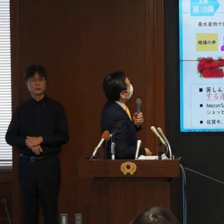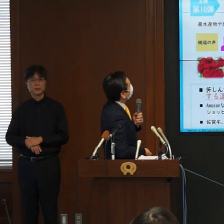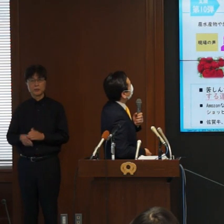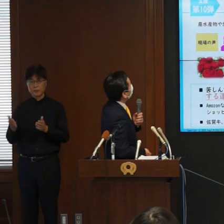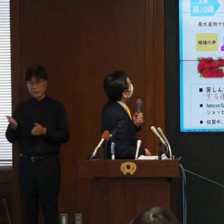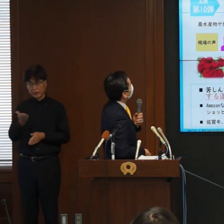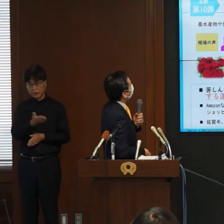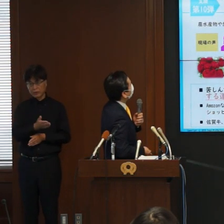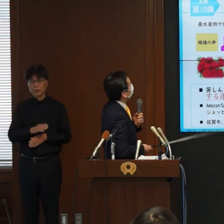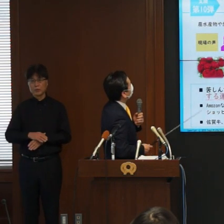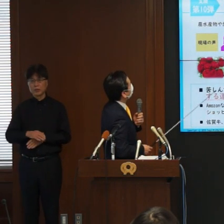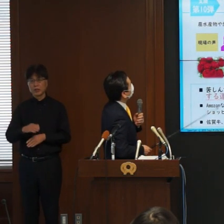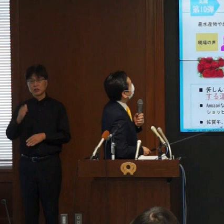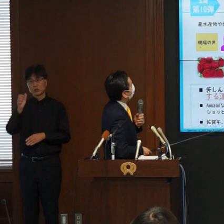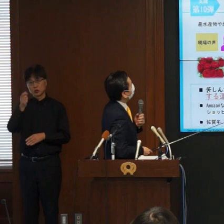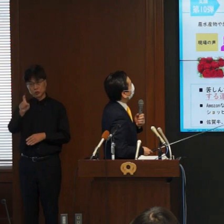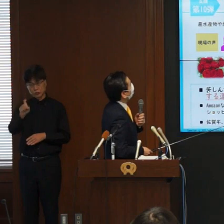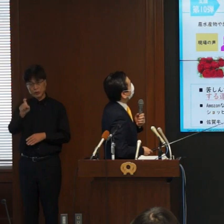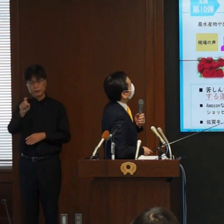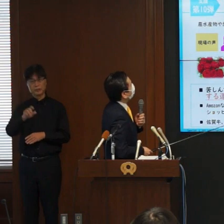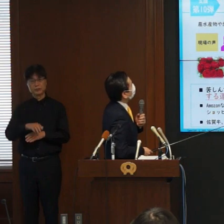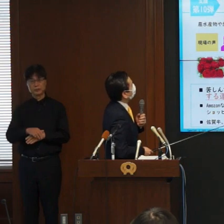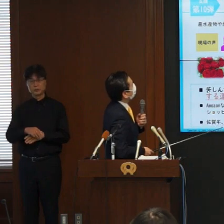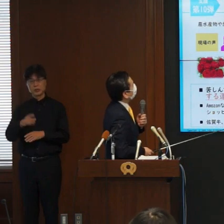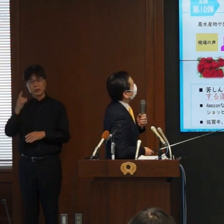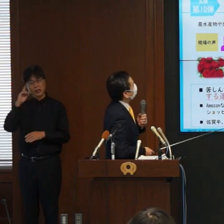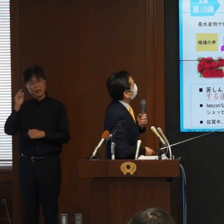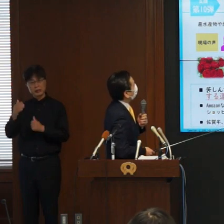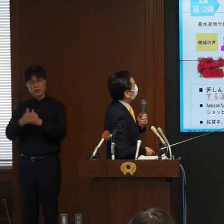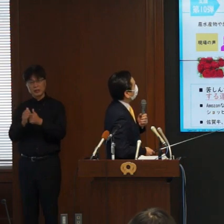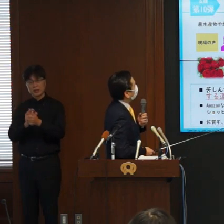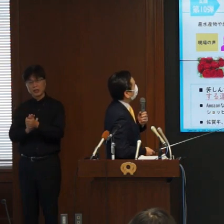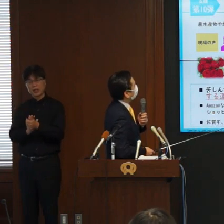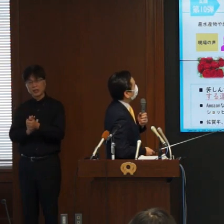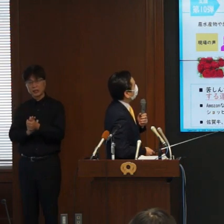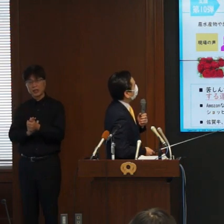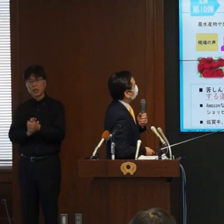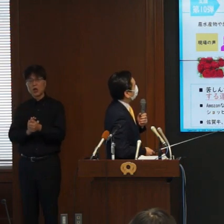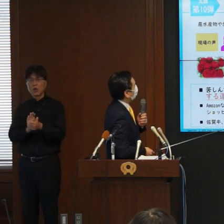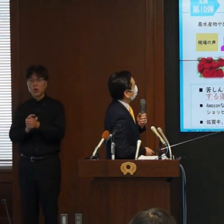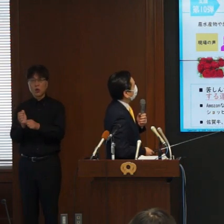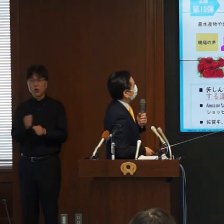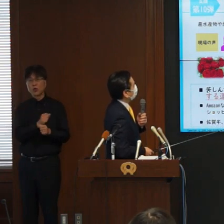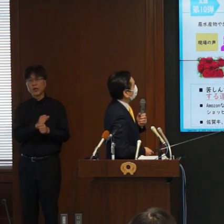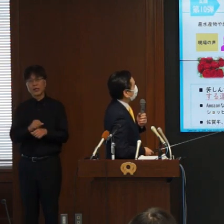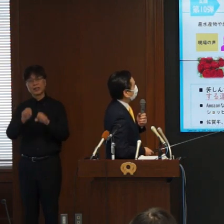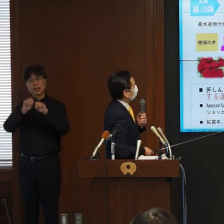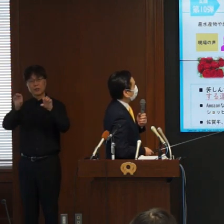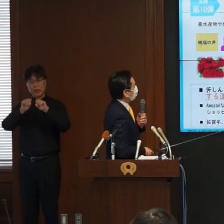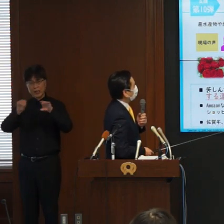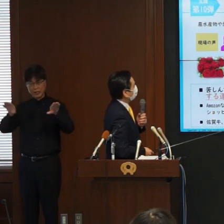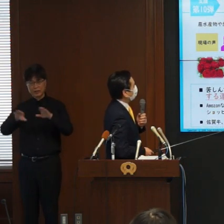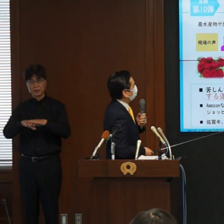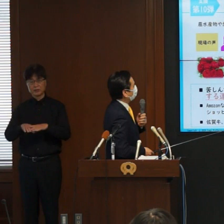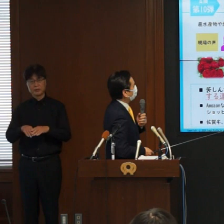はい、続きまして第10弾として、佐賀支え合い応援キャンペーンということであります。ご案内の通り、